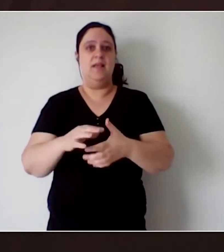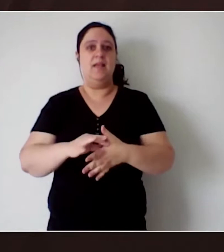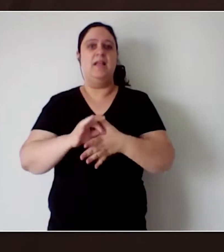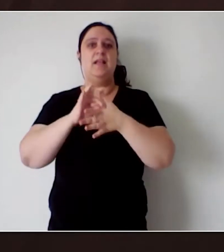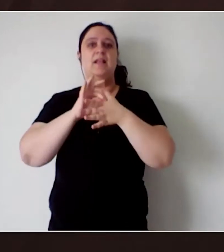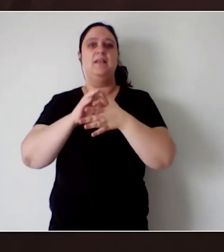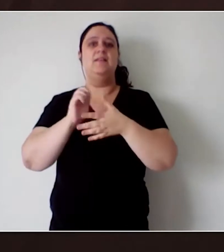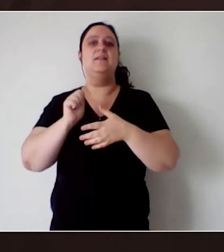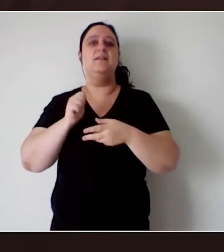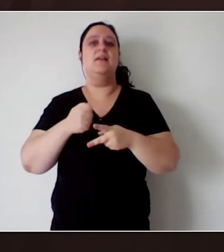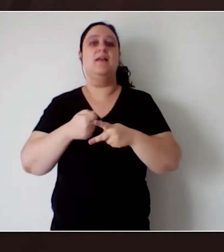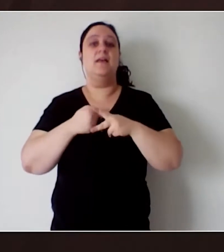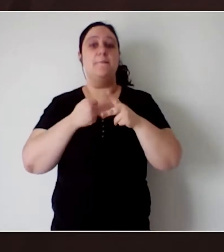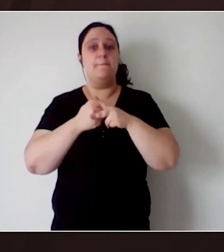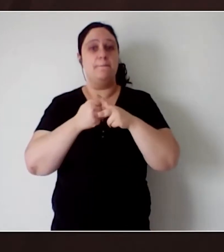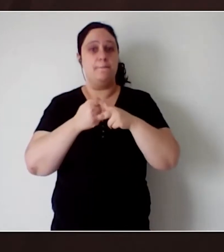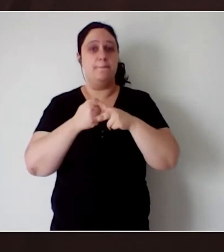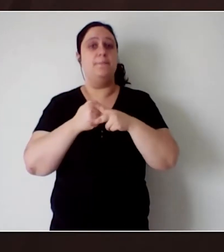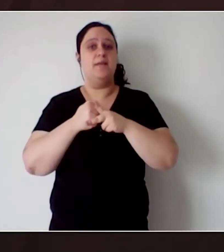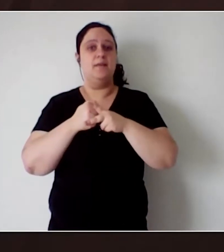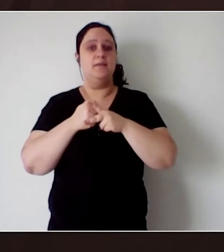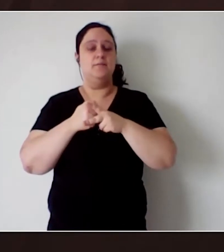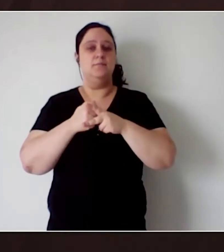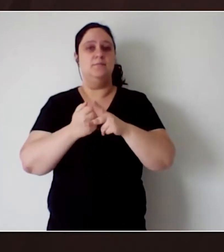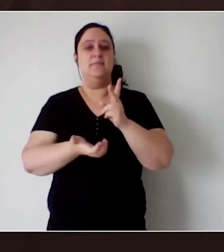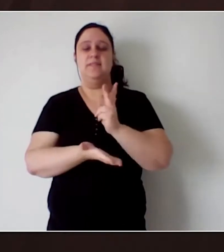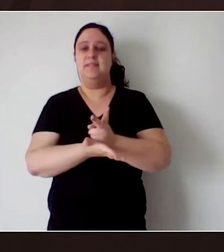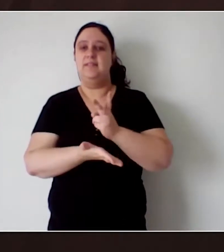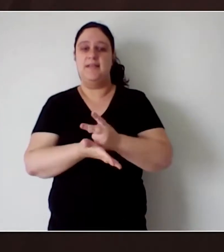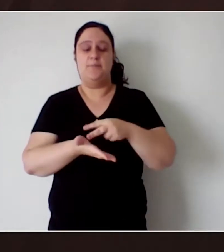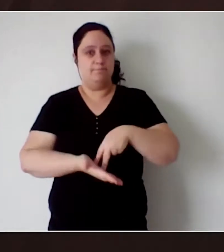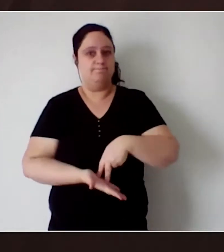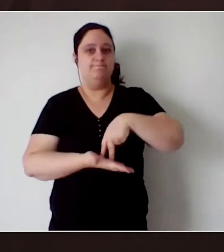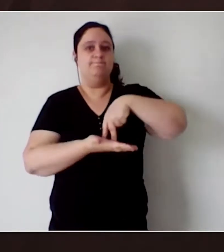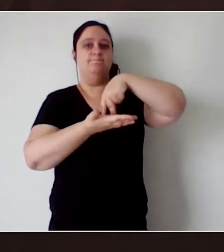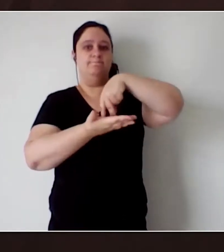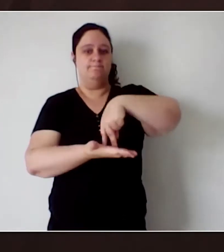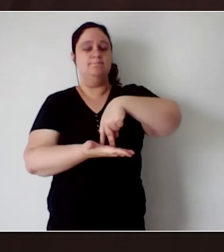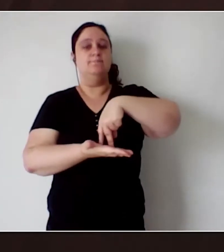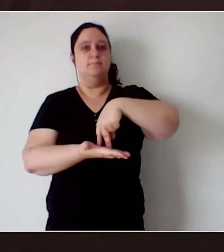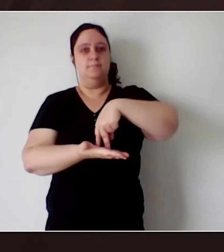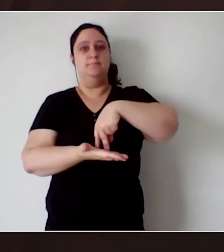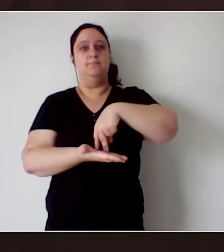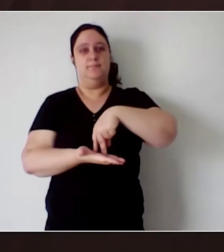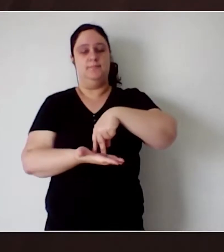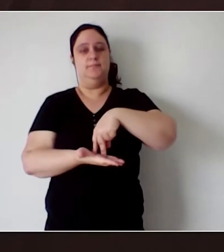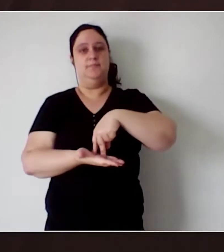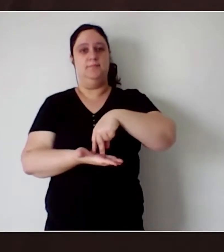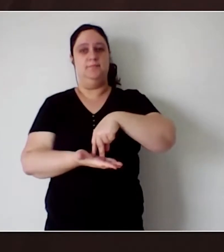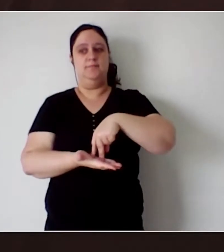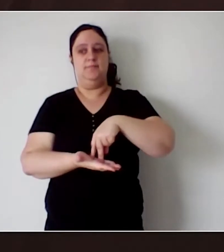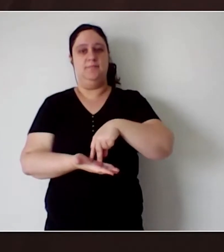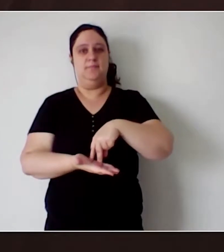se levantava, Pedro sempre que fazia, né, a obra de Deus, João acompanhava,